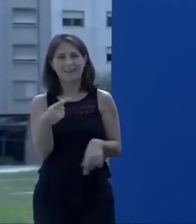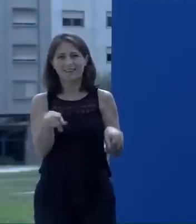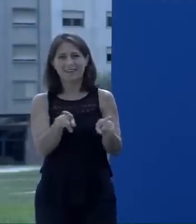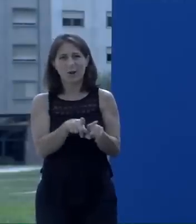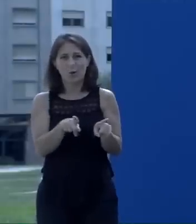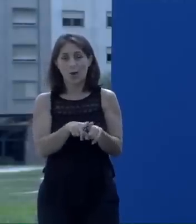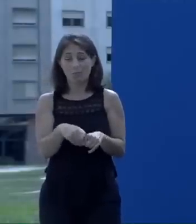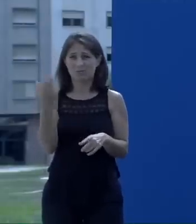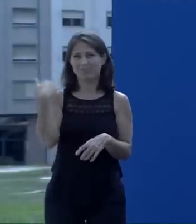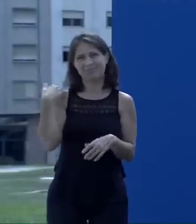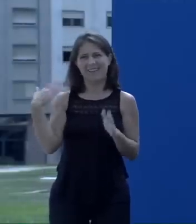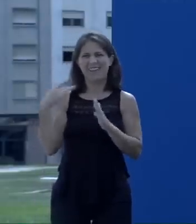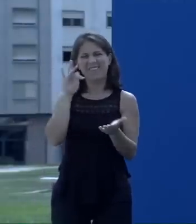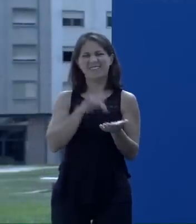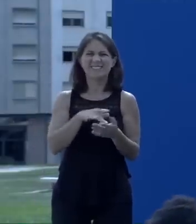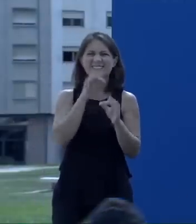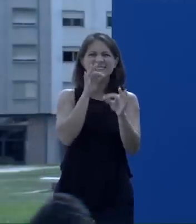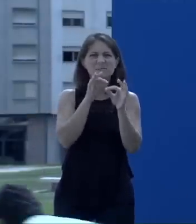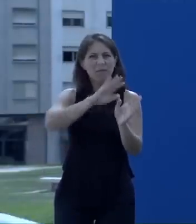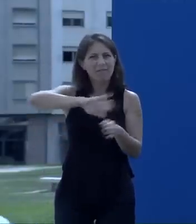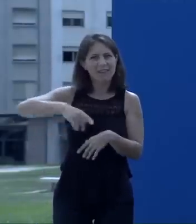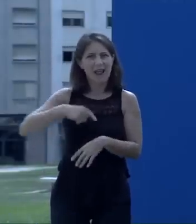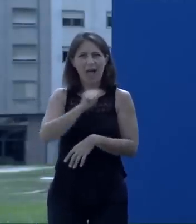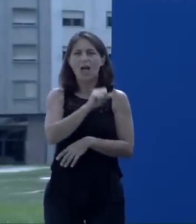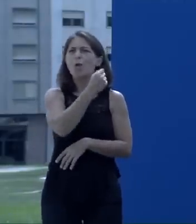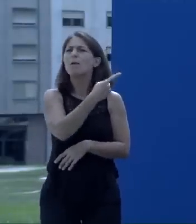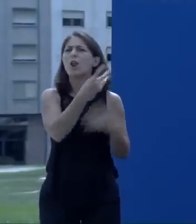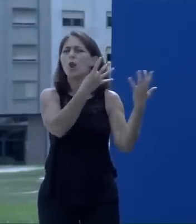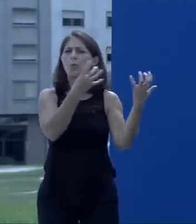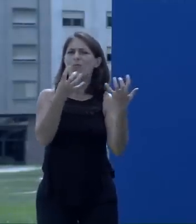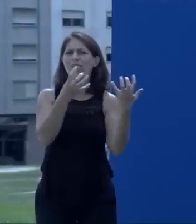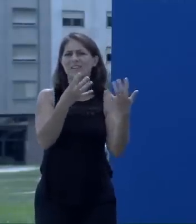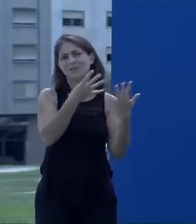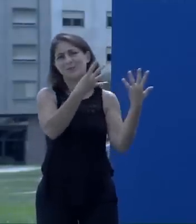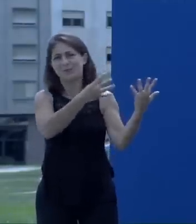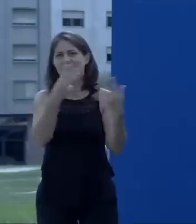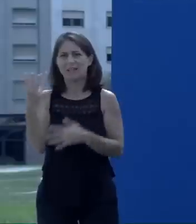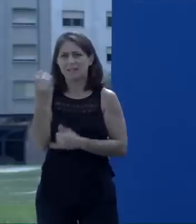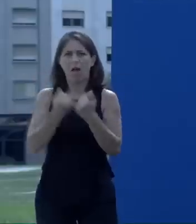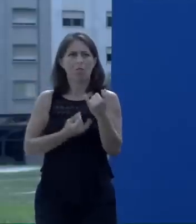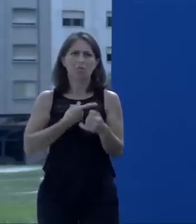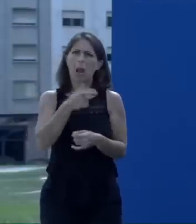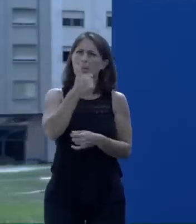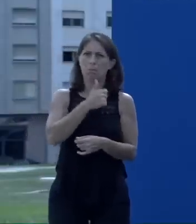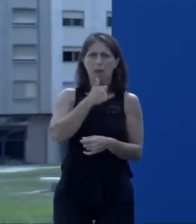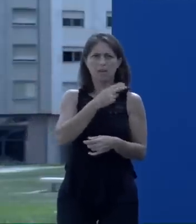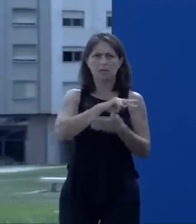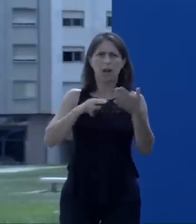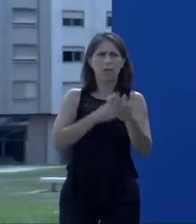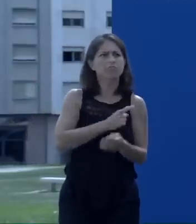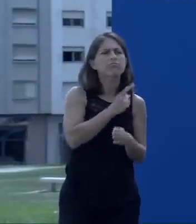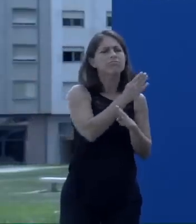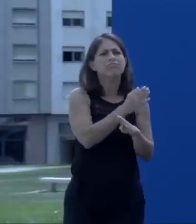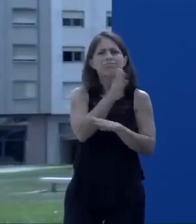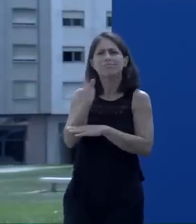Finais de setembro de 1993. Beiras iba polas vilas, polas cidades do noso país, traéndonos